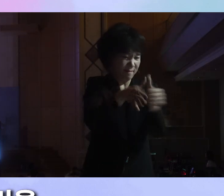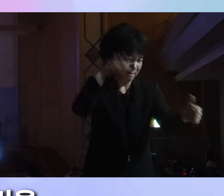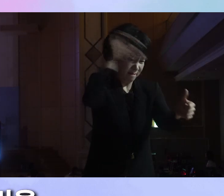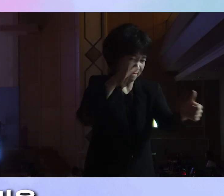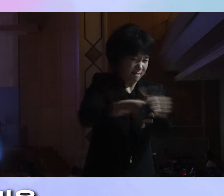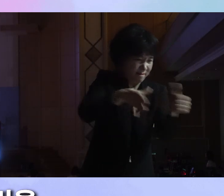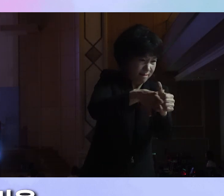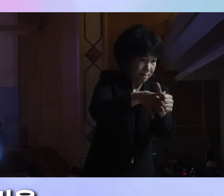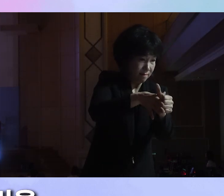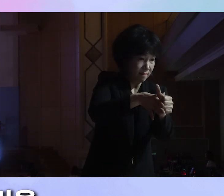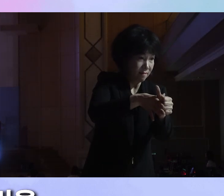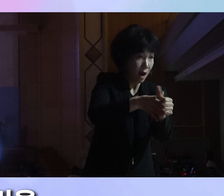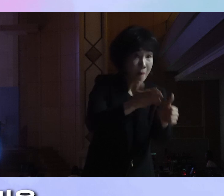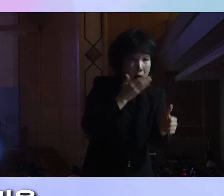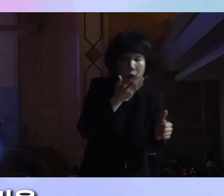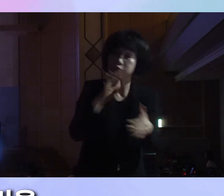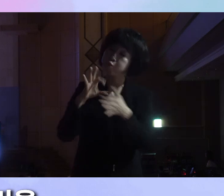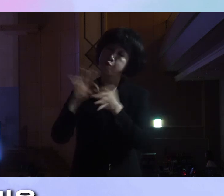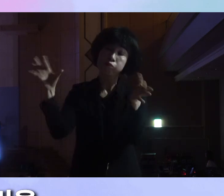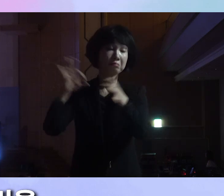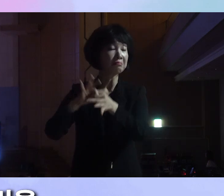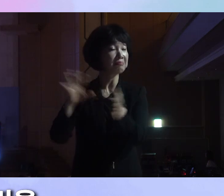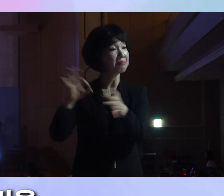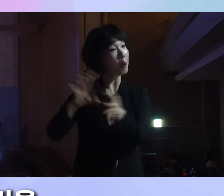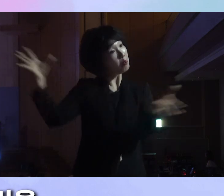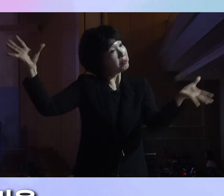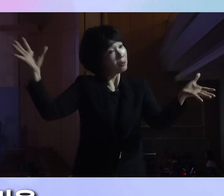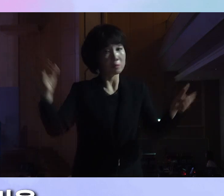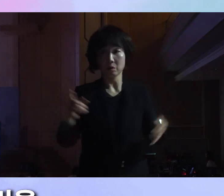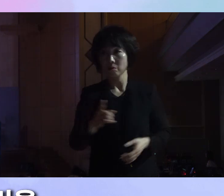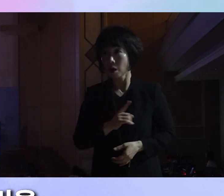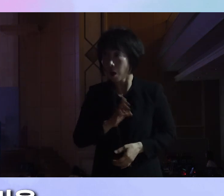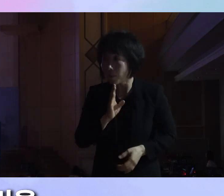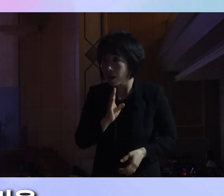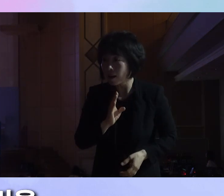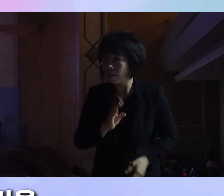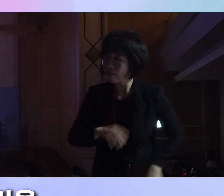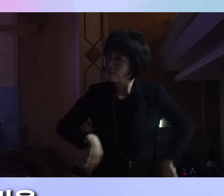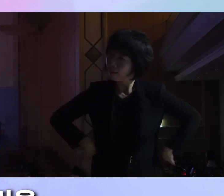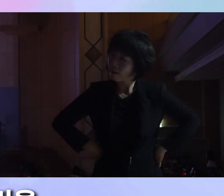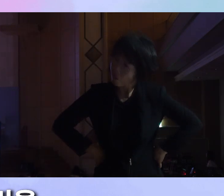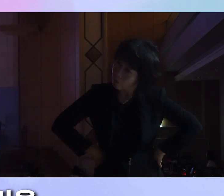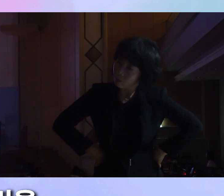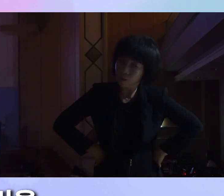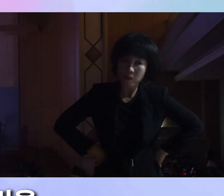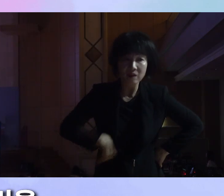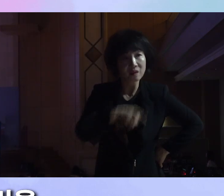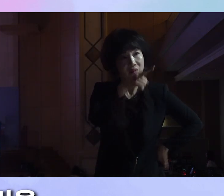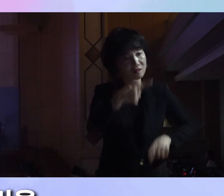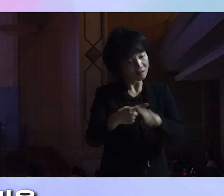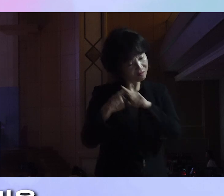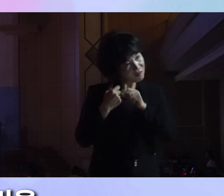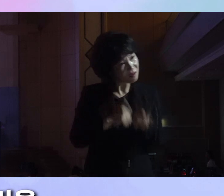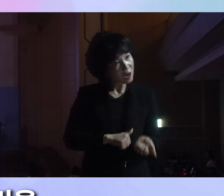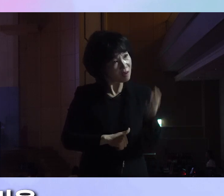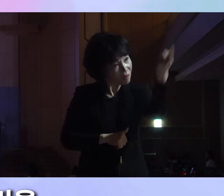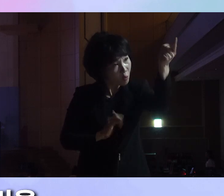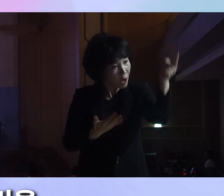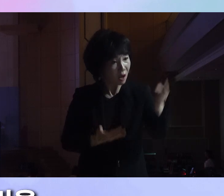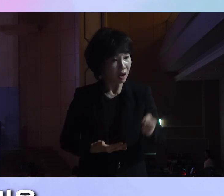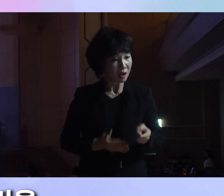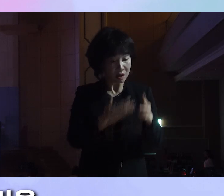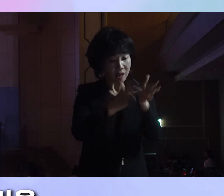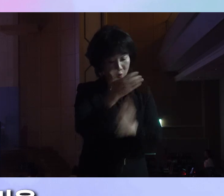있어. 상관없어요. 그래, 순교자 납셨네. 동료들 이름이라도